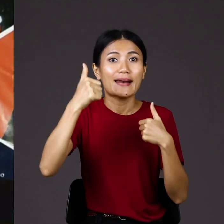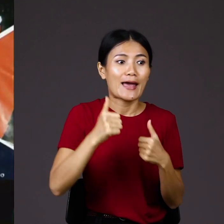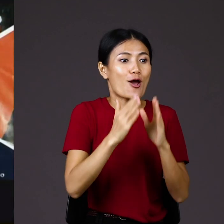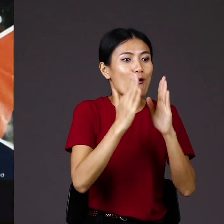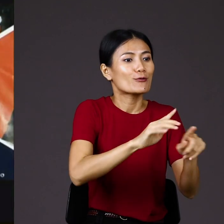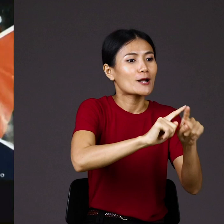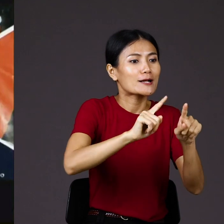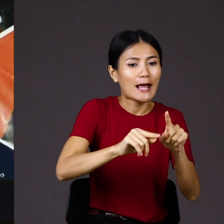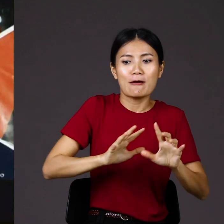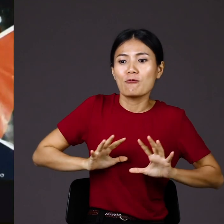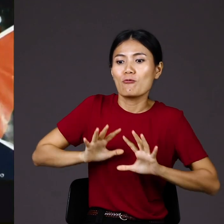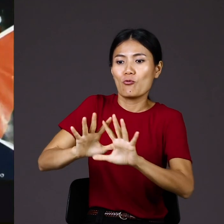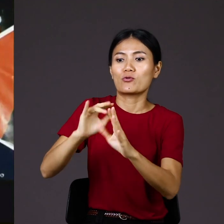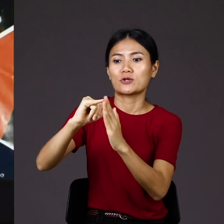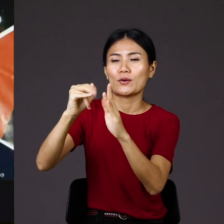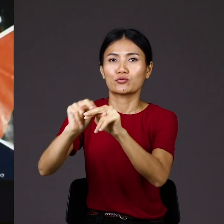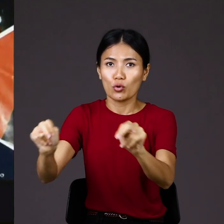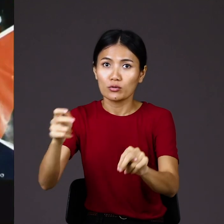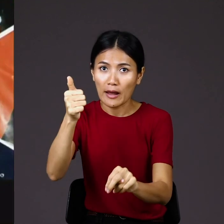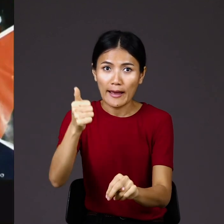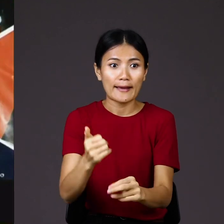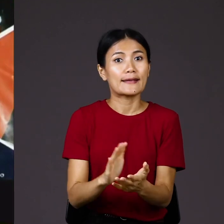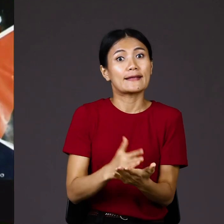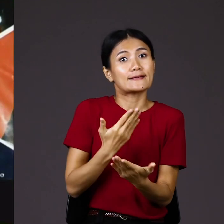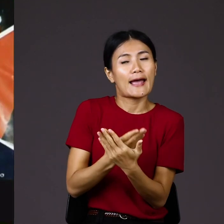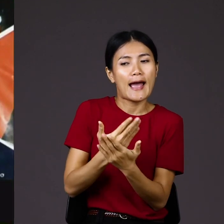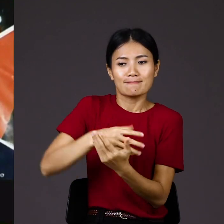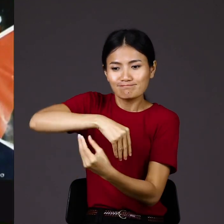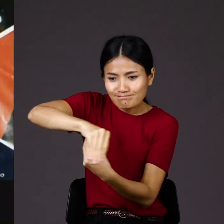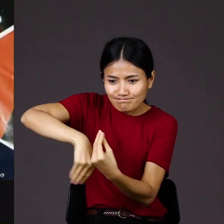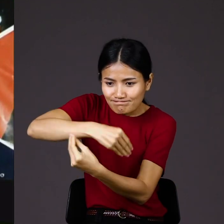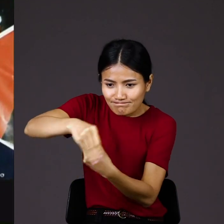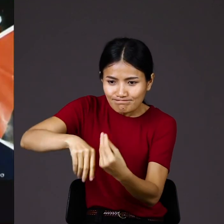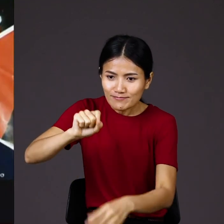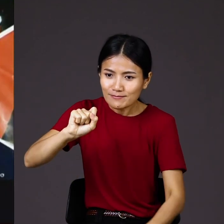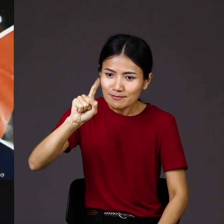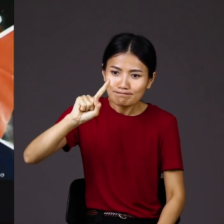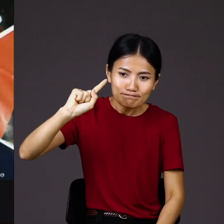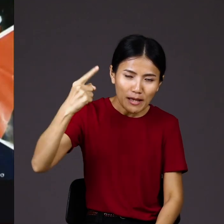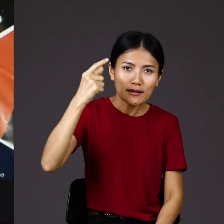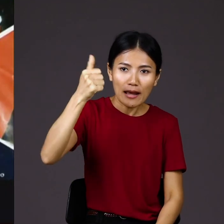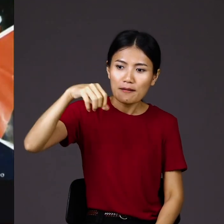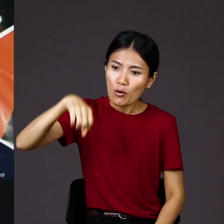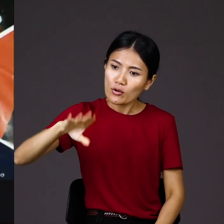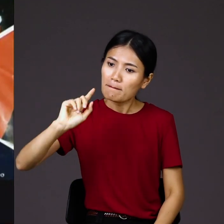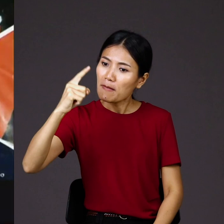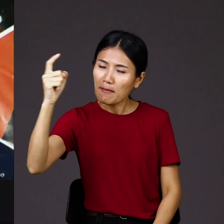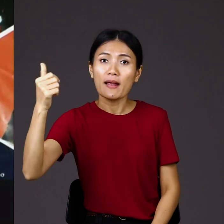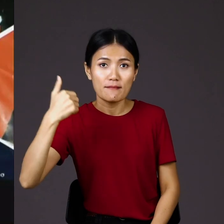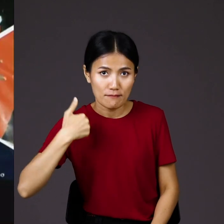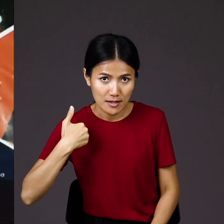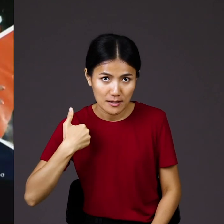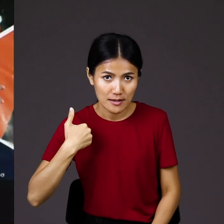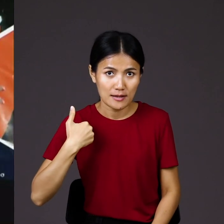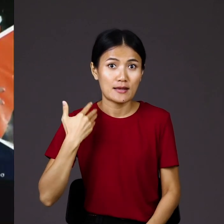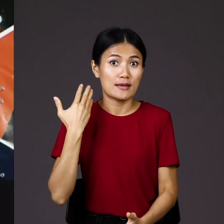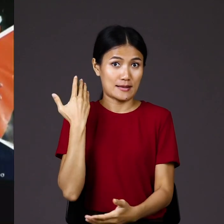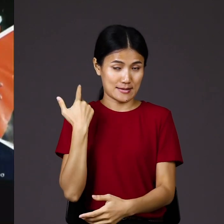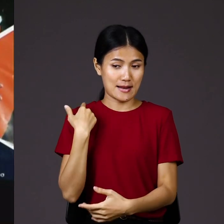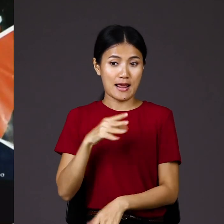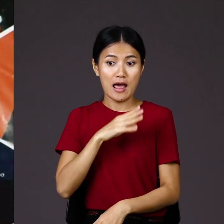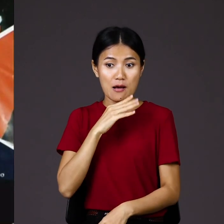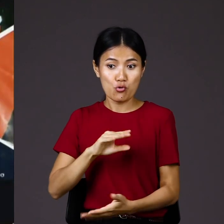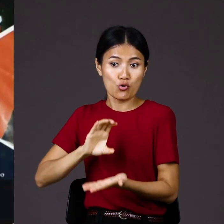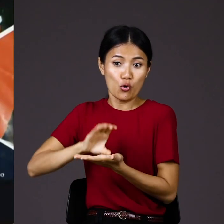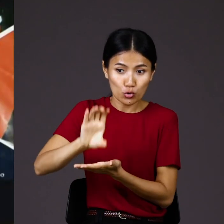อยู่ได้คนกลุ่มนี้จะมาลงทุนในจังหวัดนนทบุรีจะเอาเม็ดเงินเข้ามาจะมาสร้างเศรษฐกิจใหม่จะมาสร้างบริษัทให